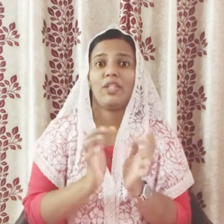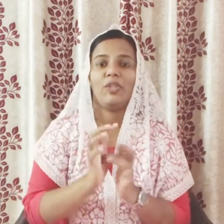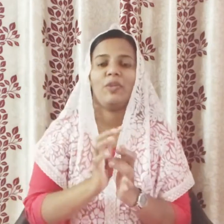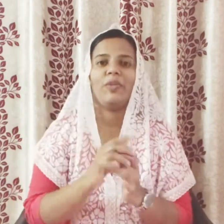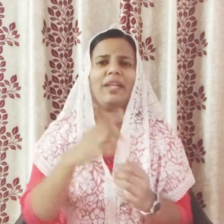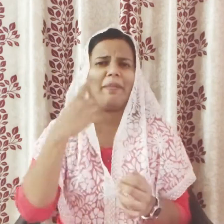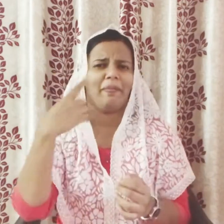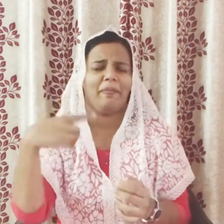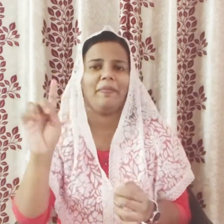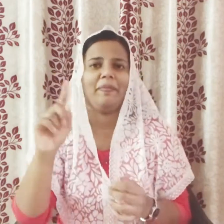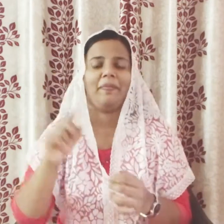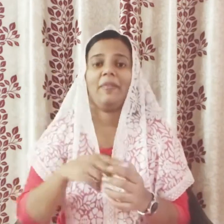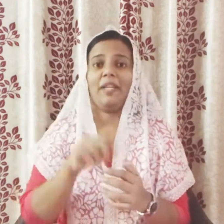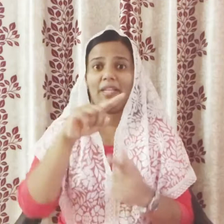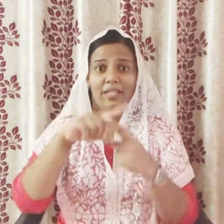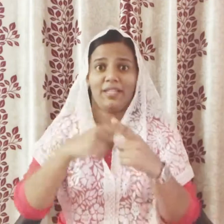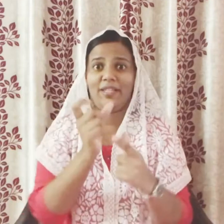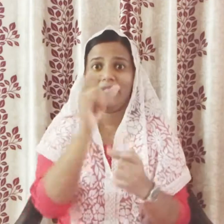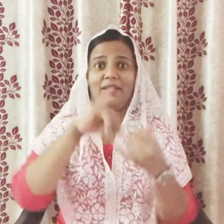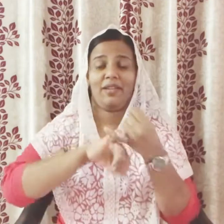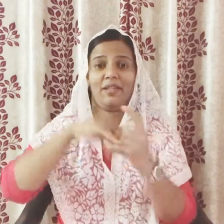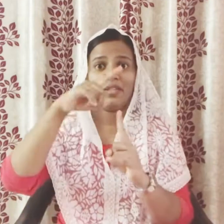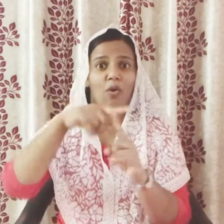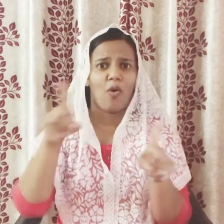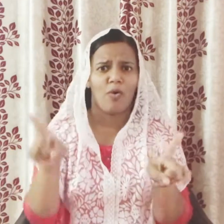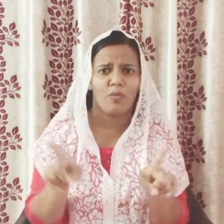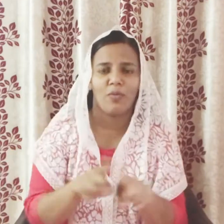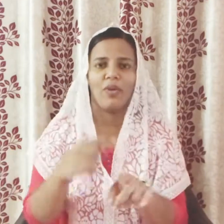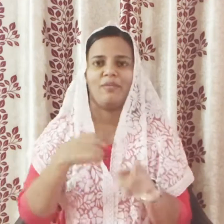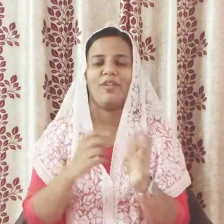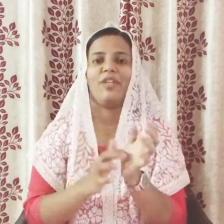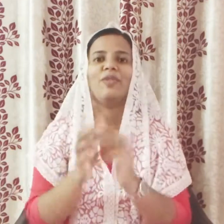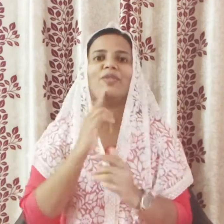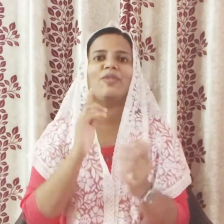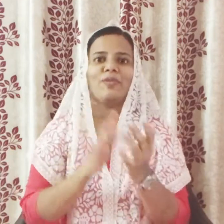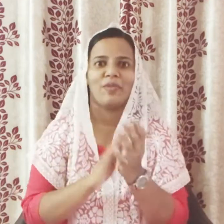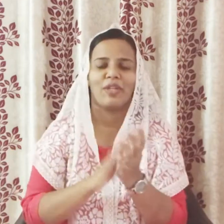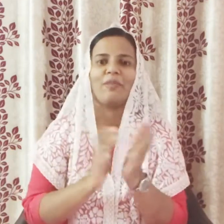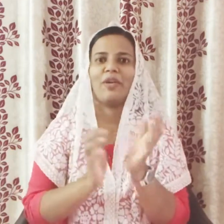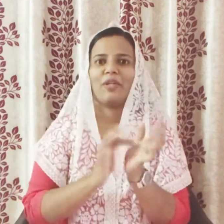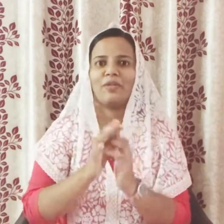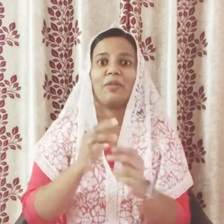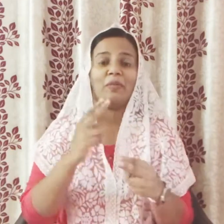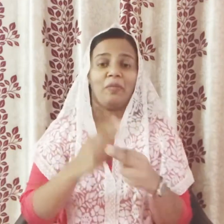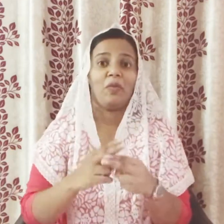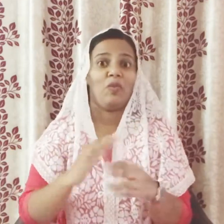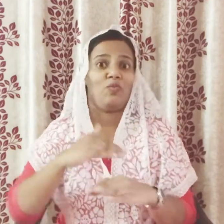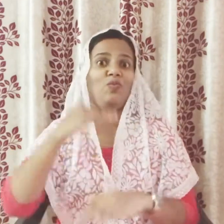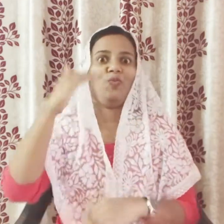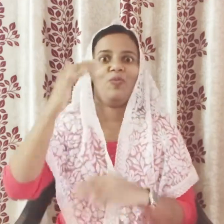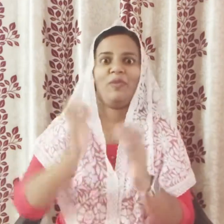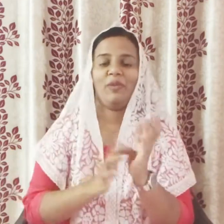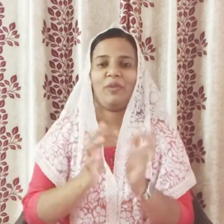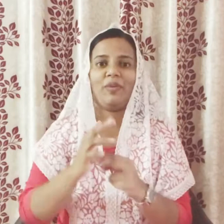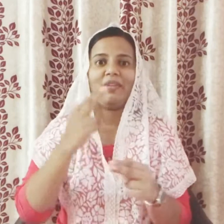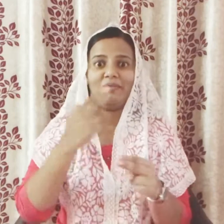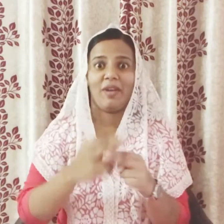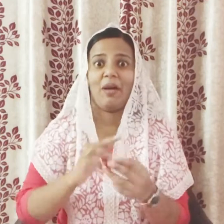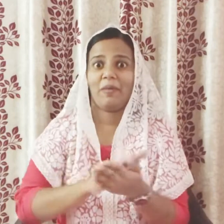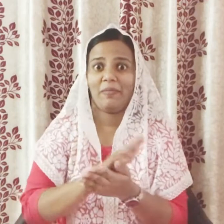അവൻ്റെ നീതിക്ക് തക്കവണ്ണം സ്തുതിക്കും. അത്യുന്നതനായ യഹോവയുടെ നാമത്തിന് ഞാൻ എന്ത് ചെയ്യും? സ്തോത്രം ചെയ്യും. അത്യുന്നതനായ യഹോവയുടെ